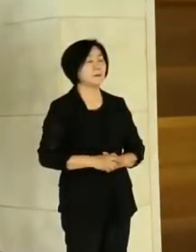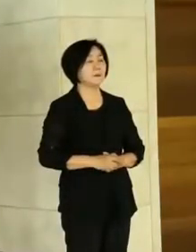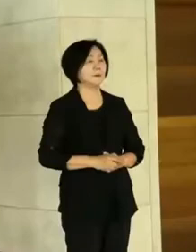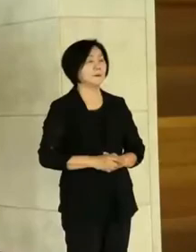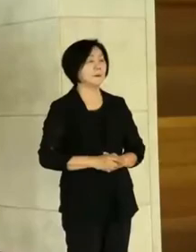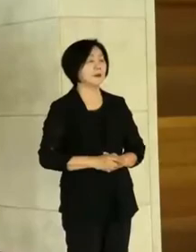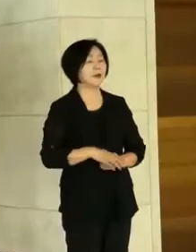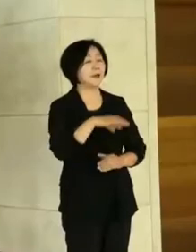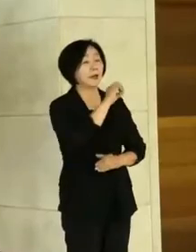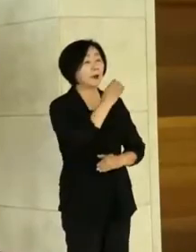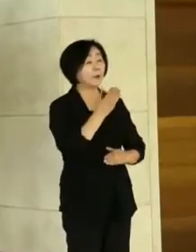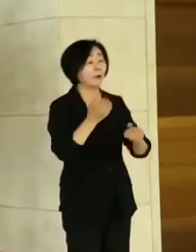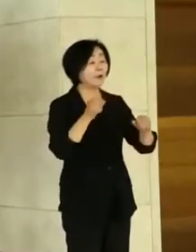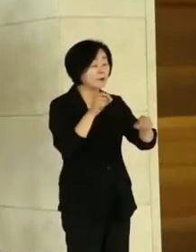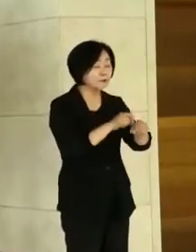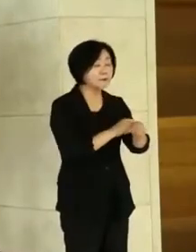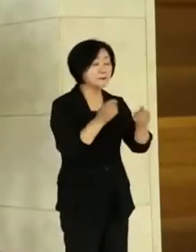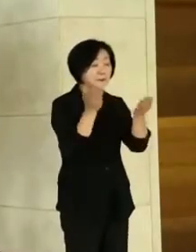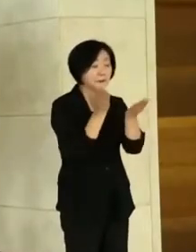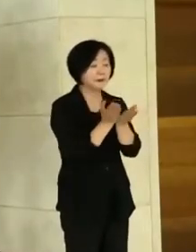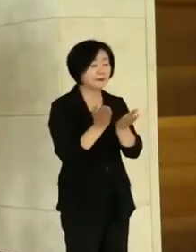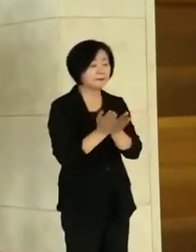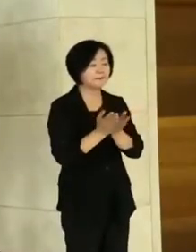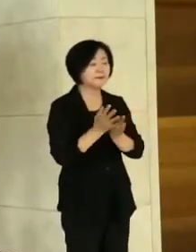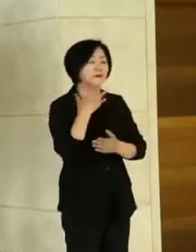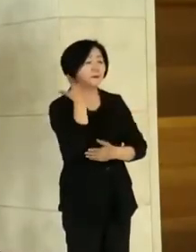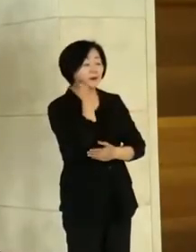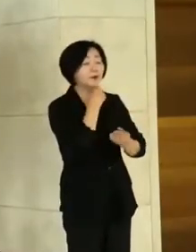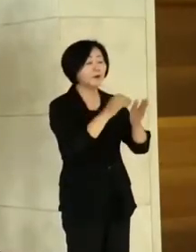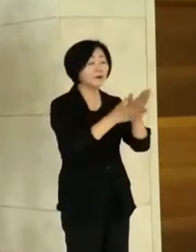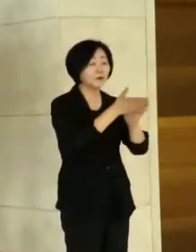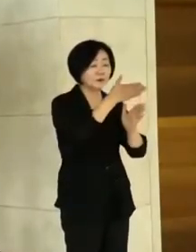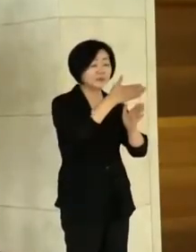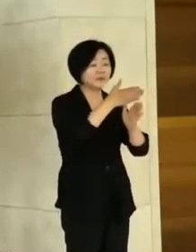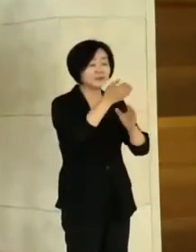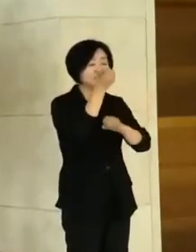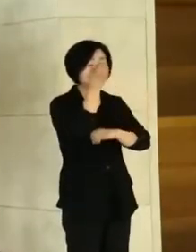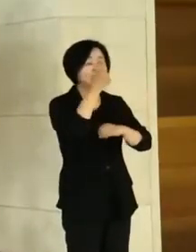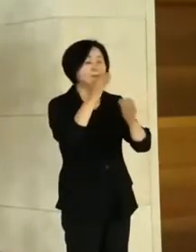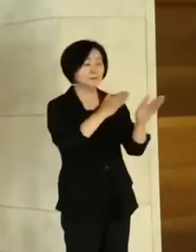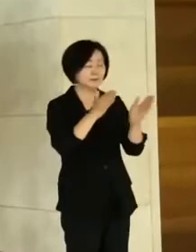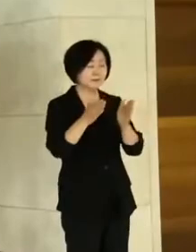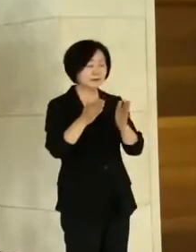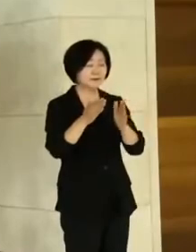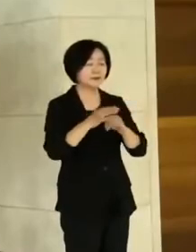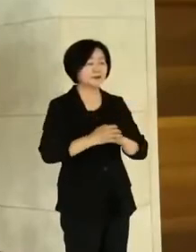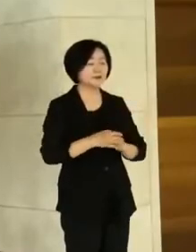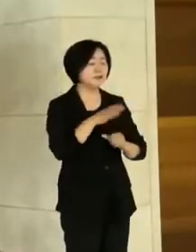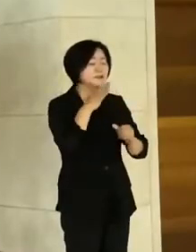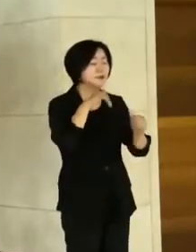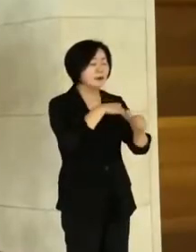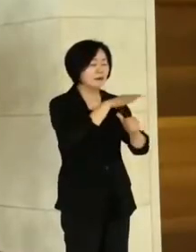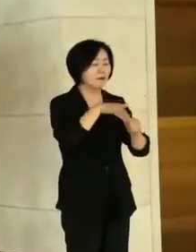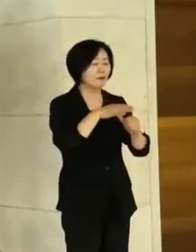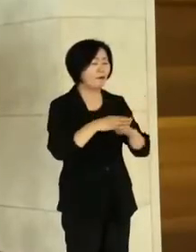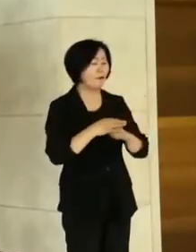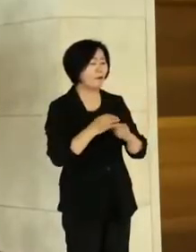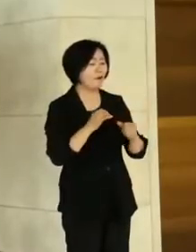이제 우리 군의 특성에 맞는 스마트 도시 기반을 마련하고 친환경 근인 에너지